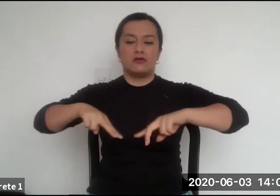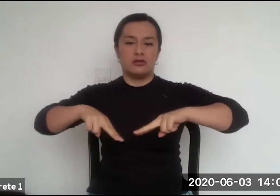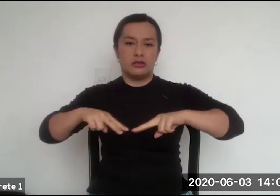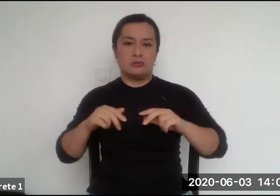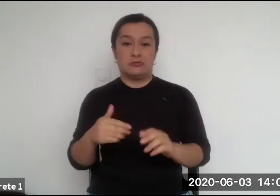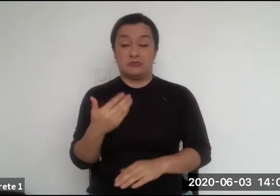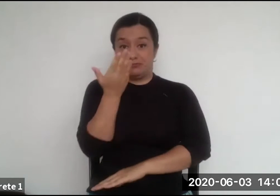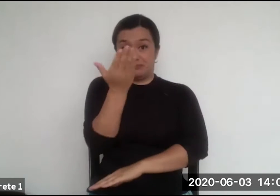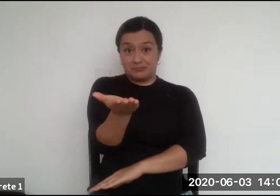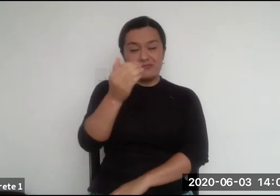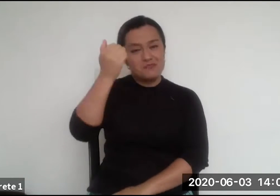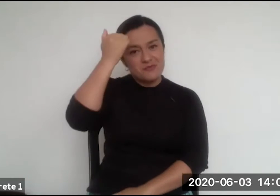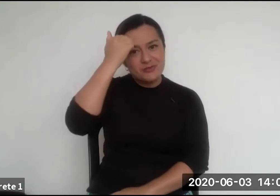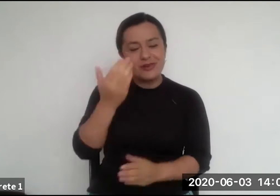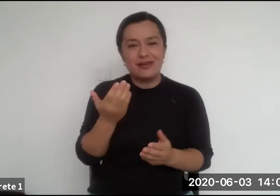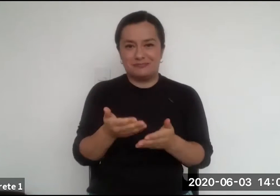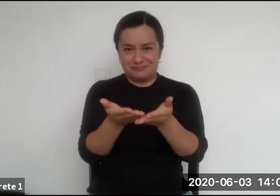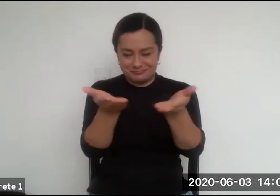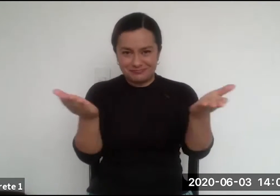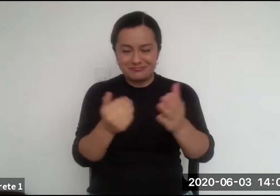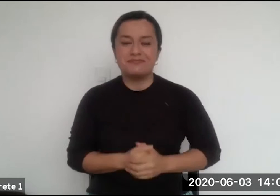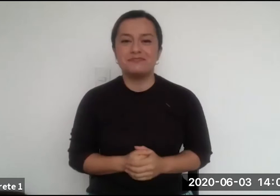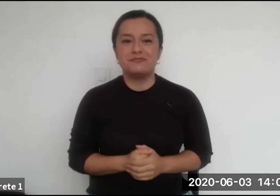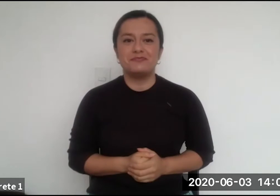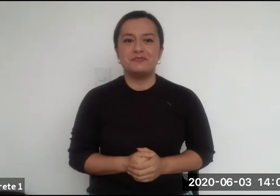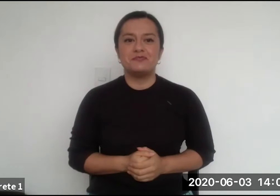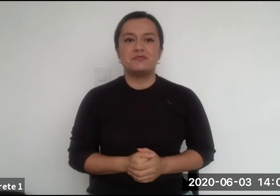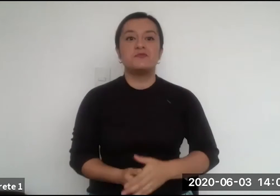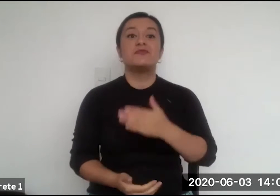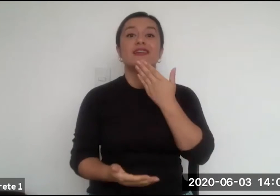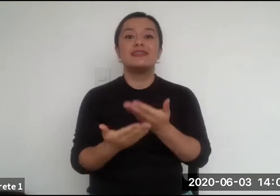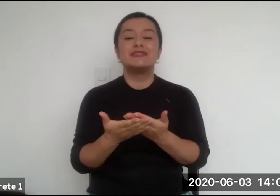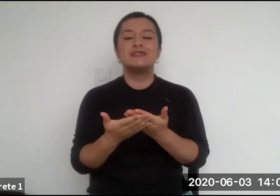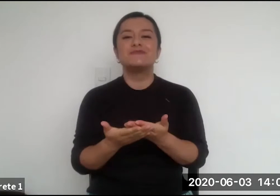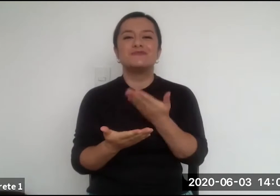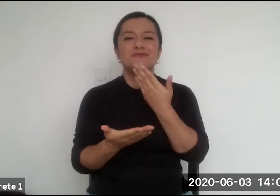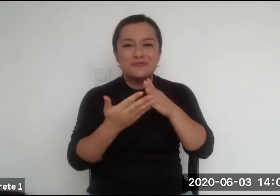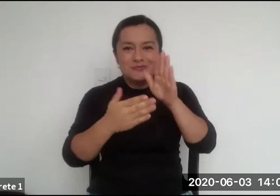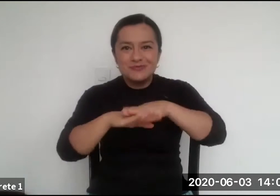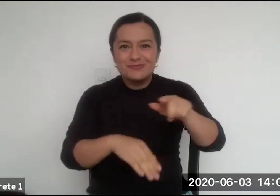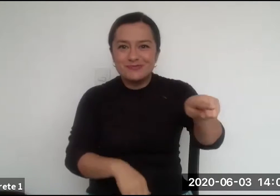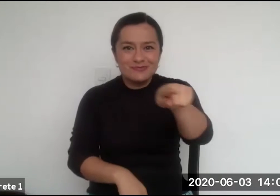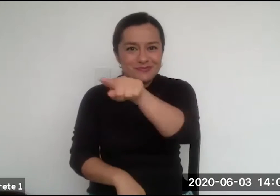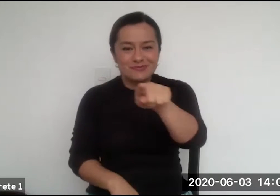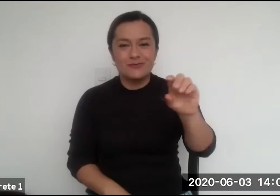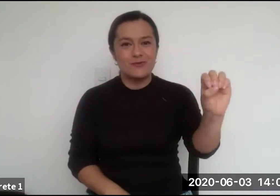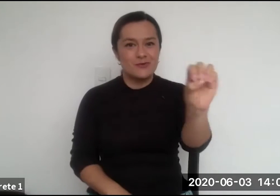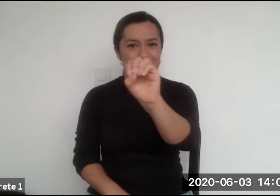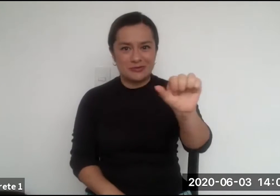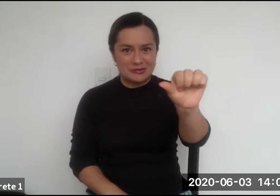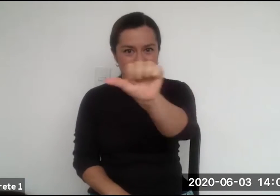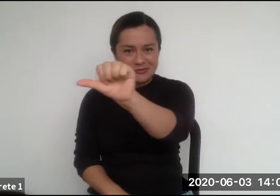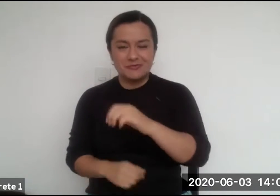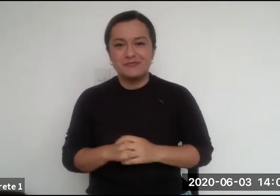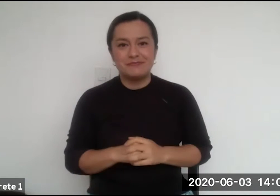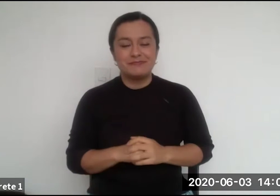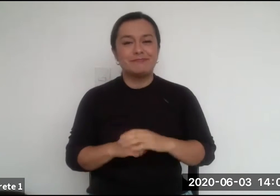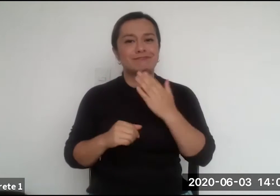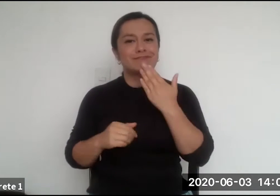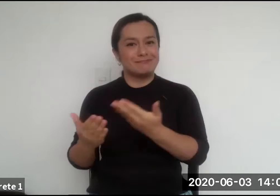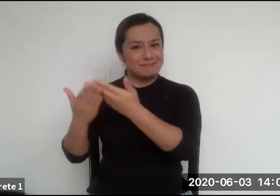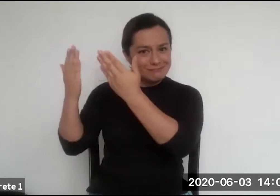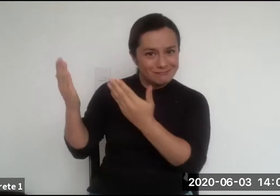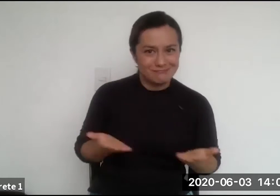profesora. Muchas gracias. Bueno, buenas tardes para todas y todos. Les damos la bienvenida a este